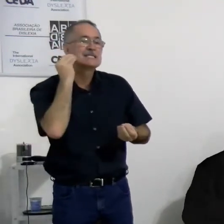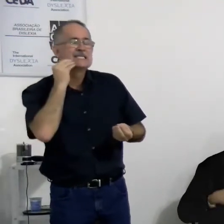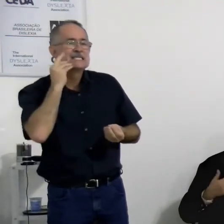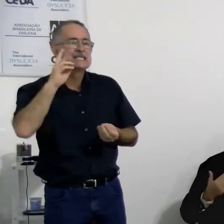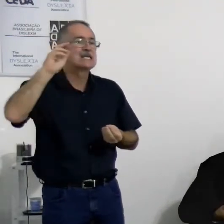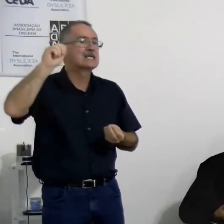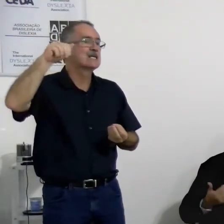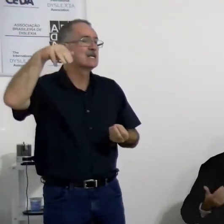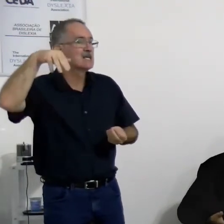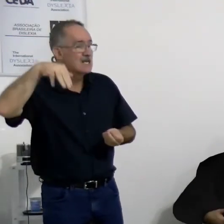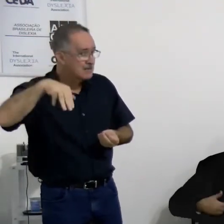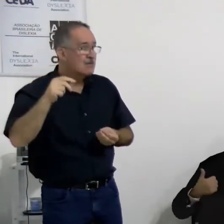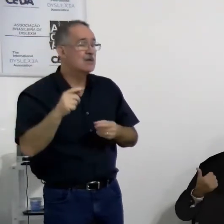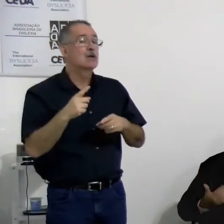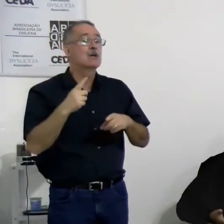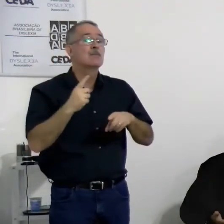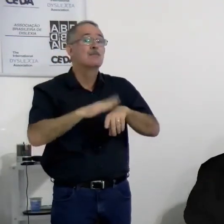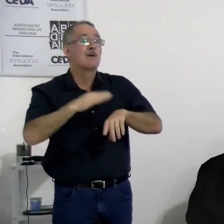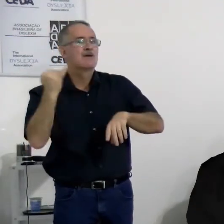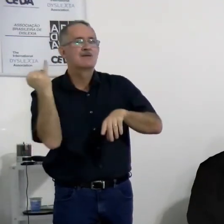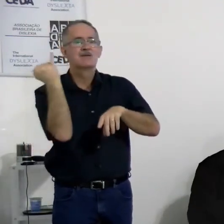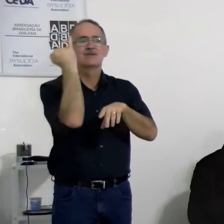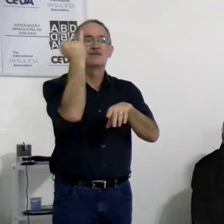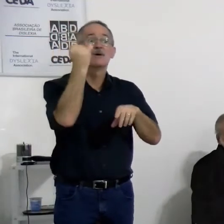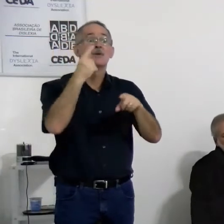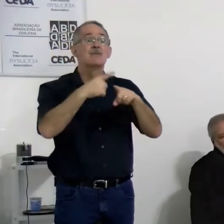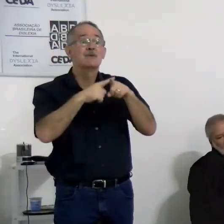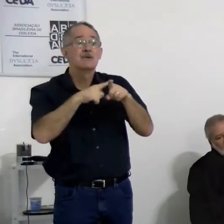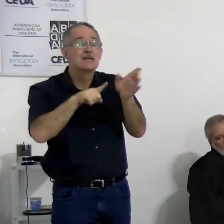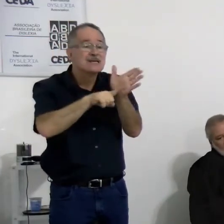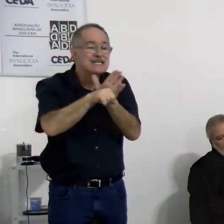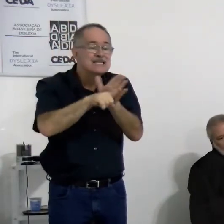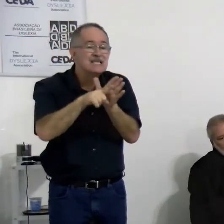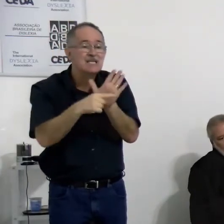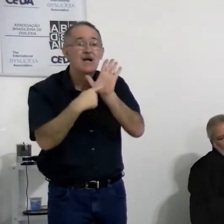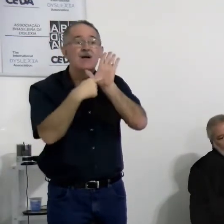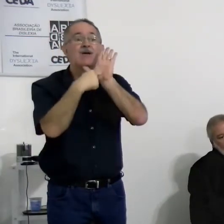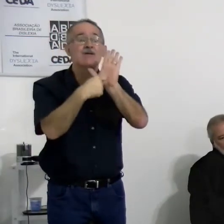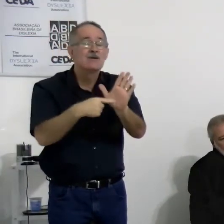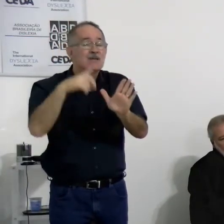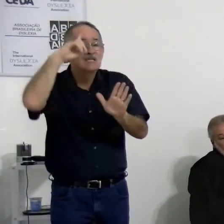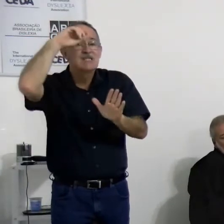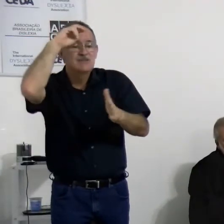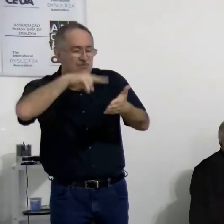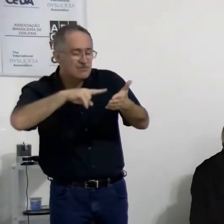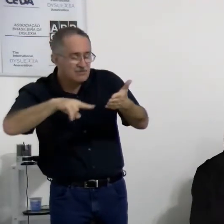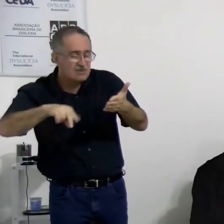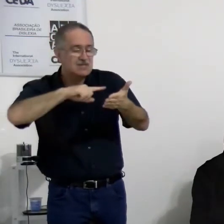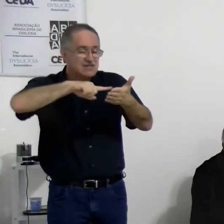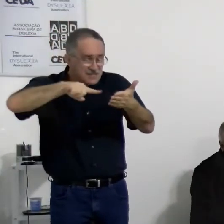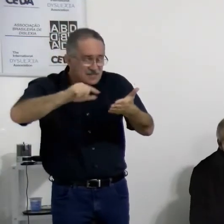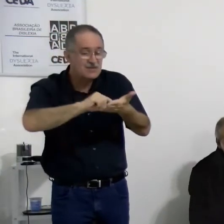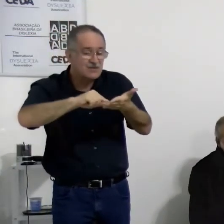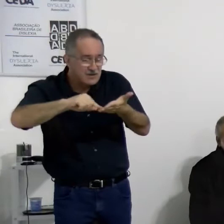um dos mais relevantes, um dos melhores preditores de dificuldade de leitura escrita, em especial de fluência de